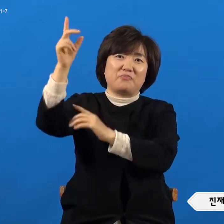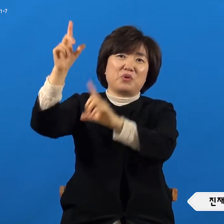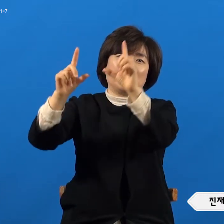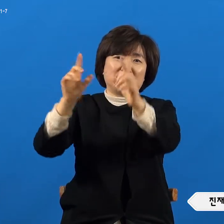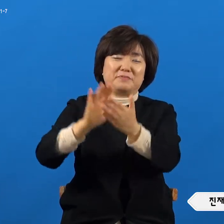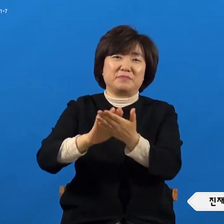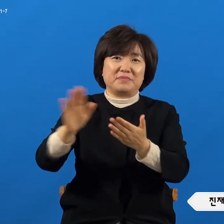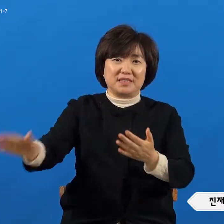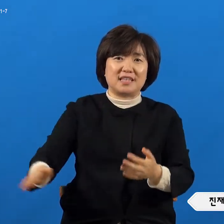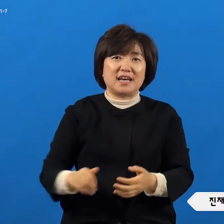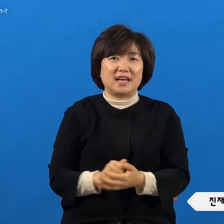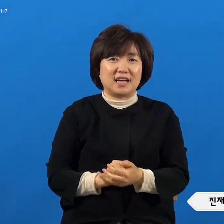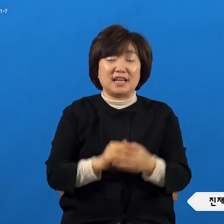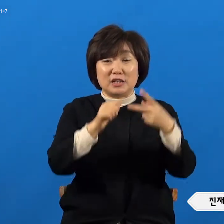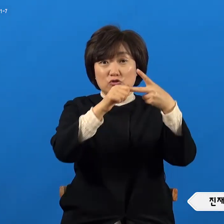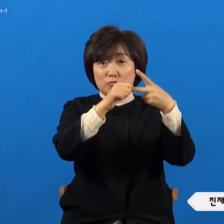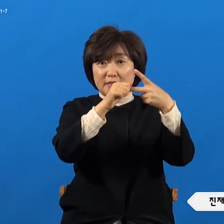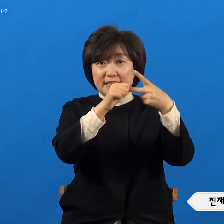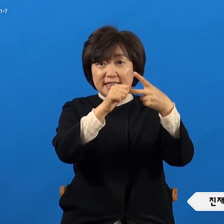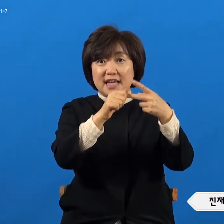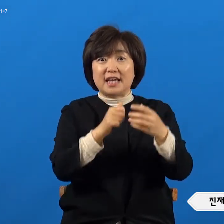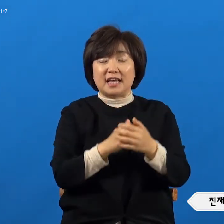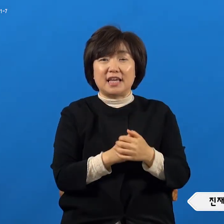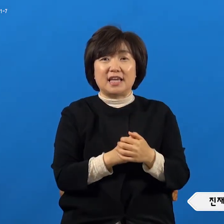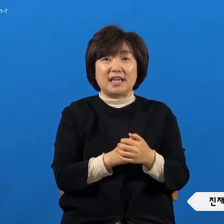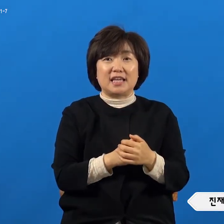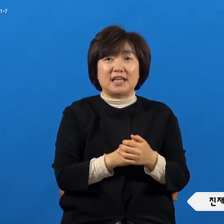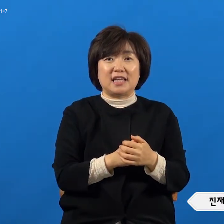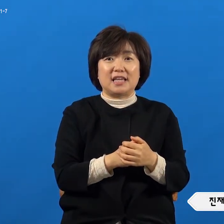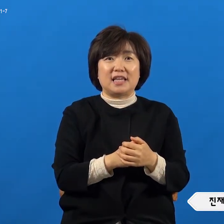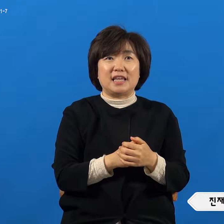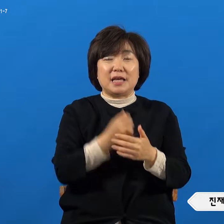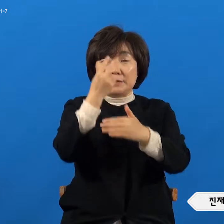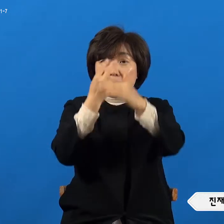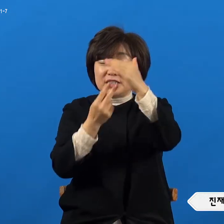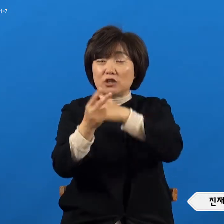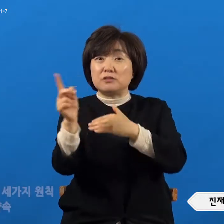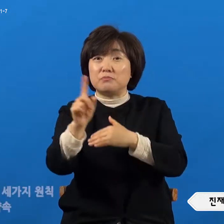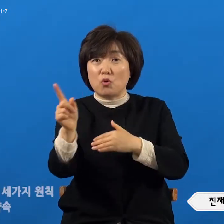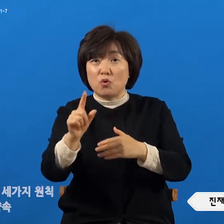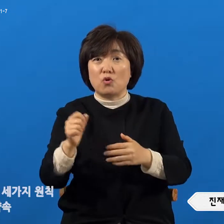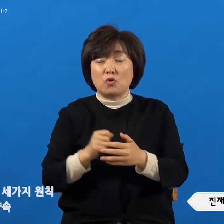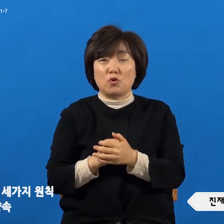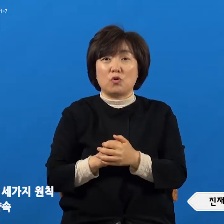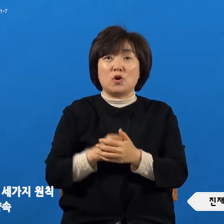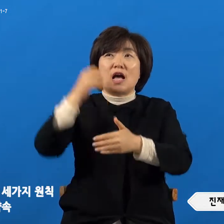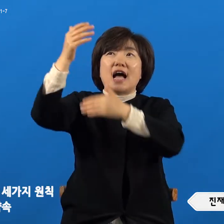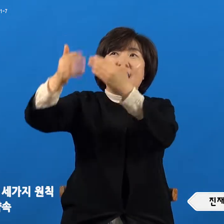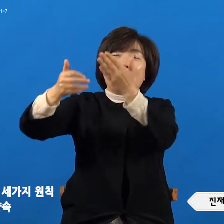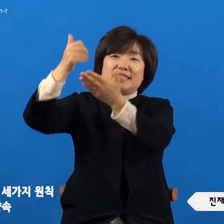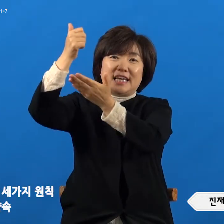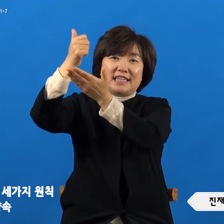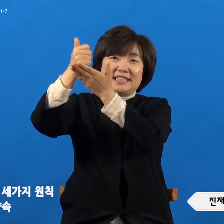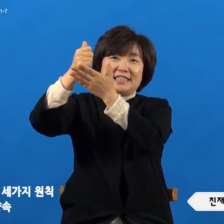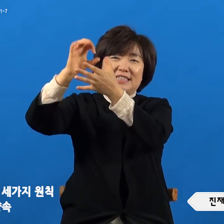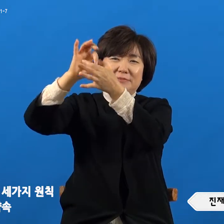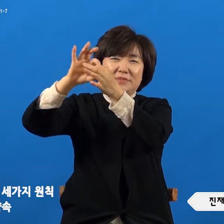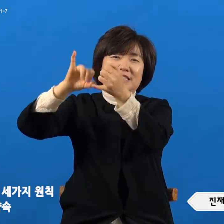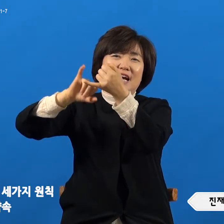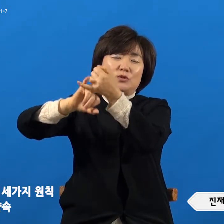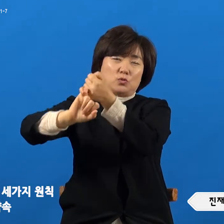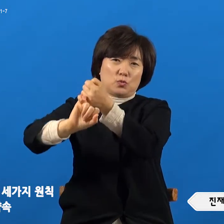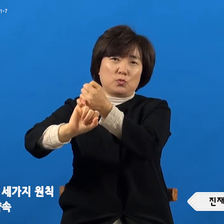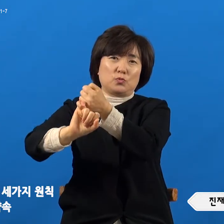모습입니다. 두 번째, 비전은 또한 하나님의